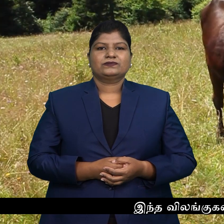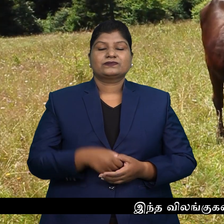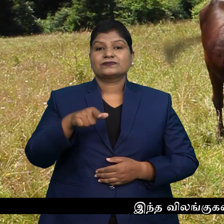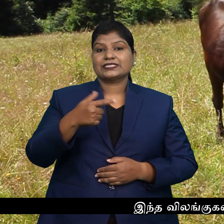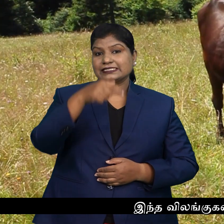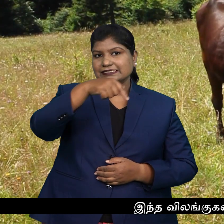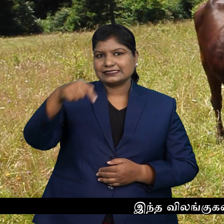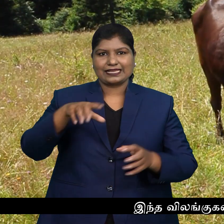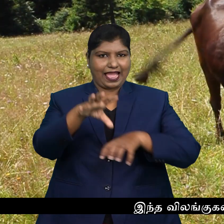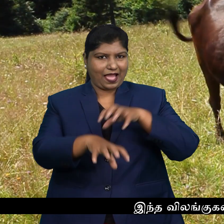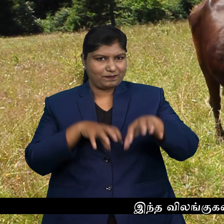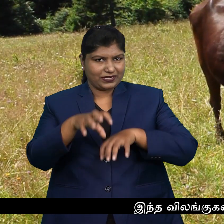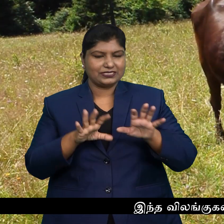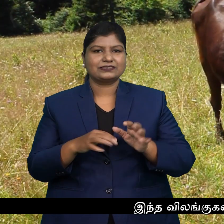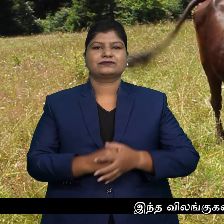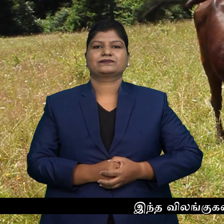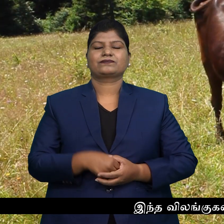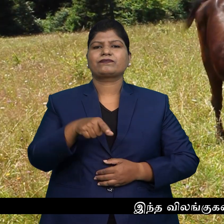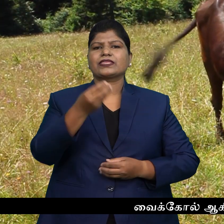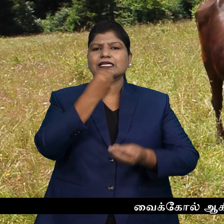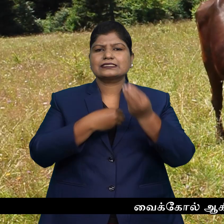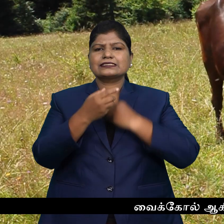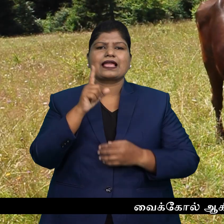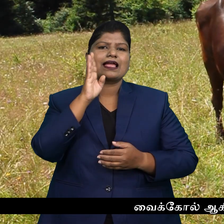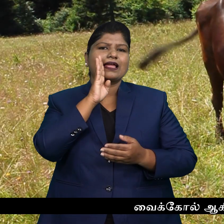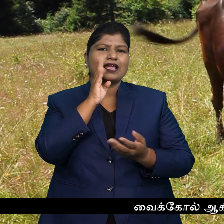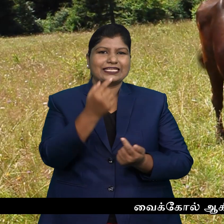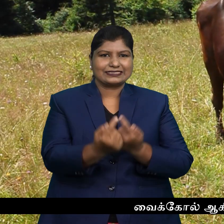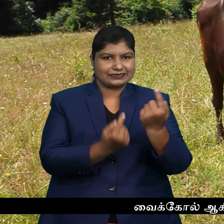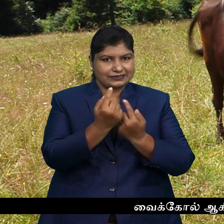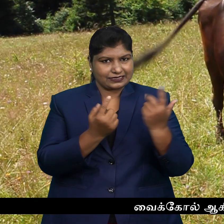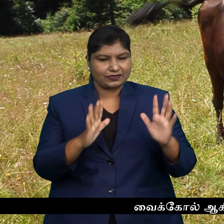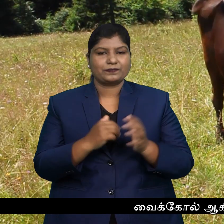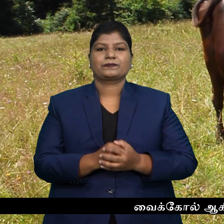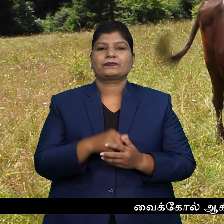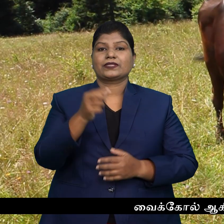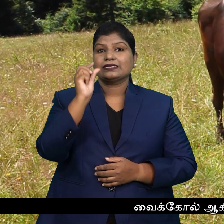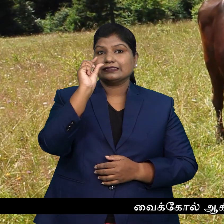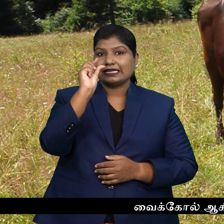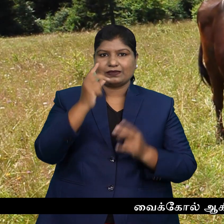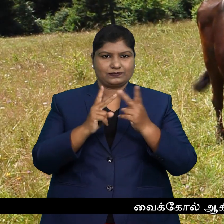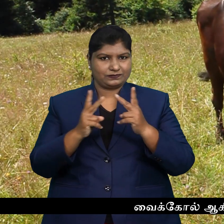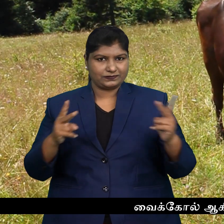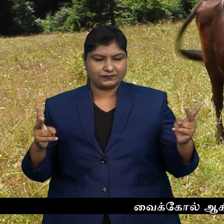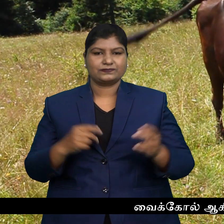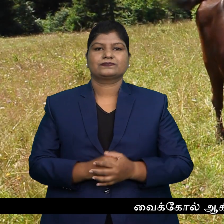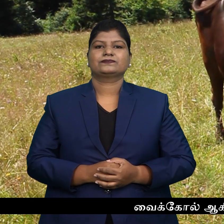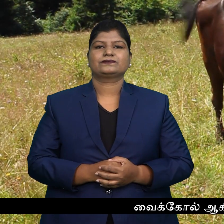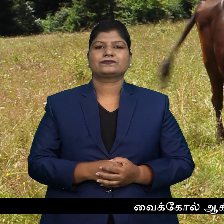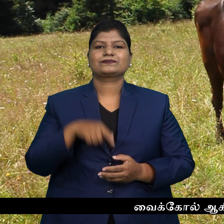இந்த விலங்குகள் புல், தானியங்கள் மற்றும் வைக்கோல் ஆகியவற்றை சாப்பிடுகின்றன.